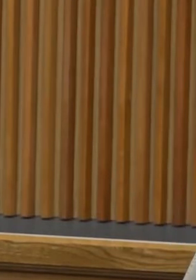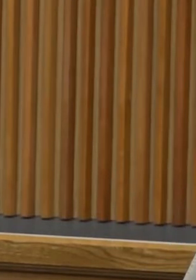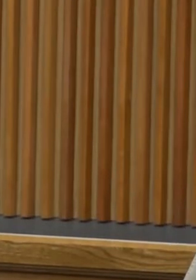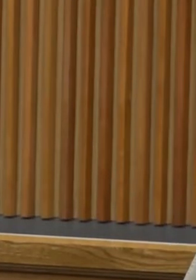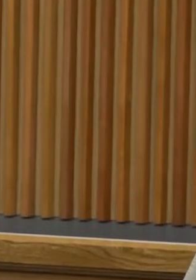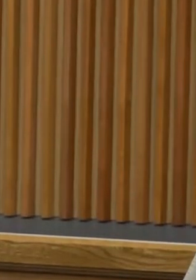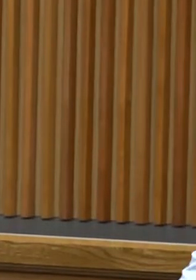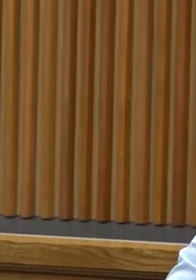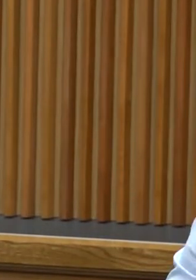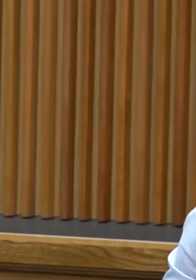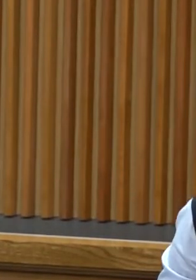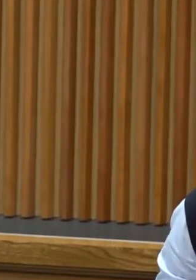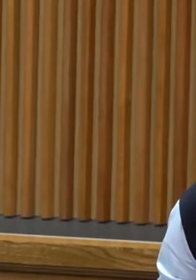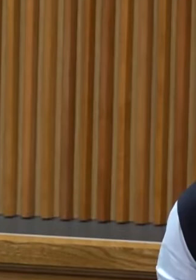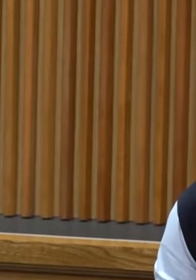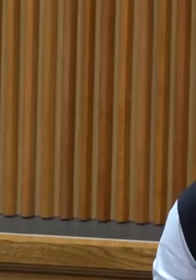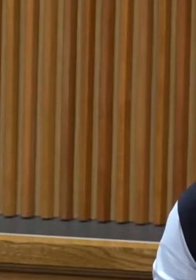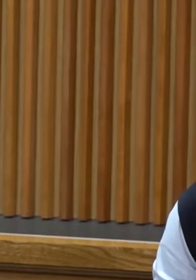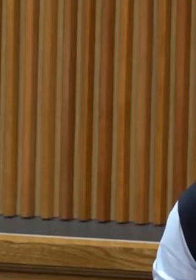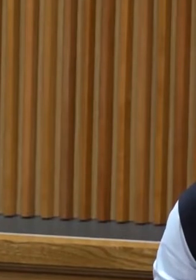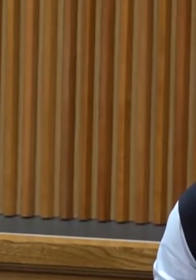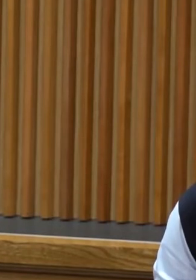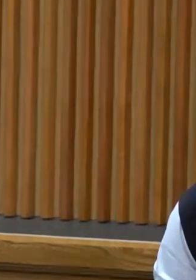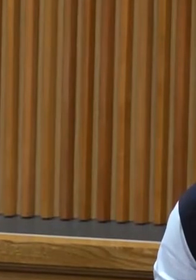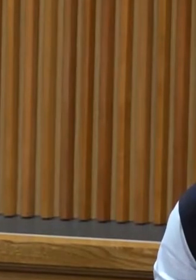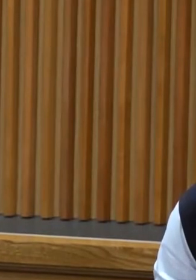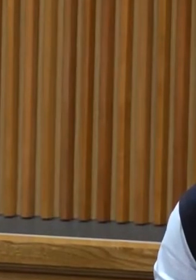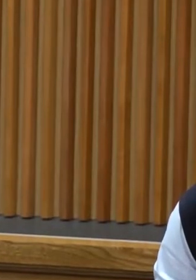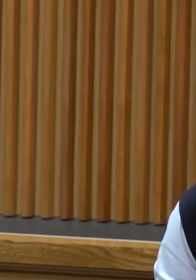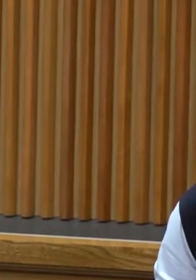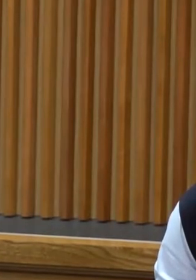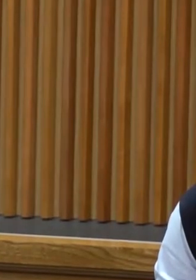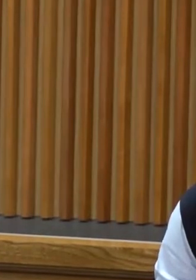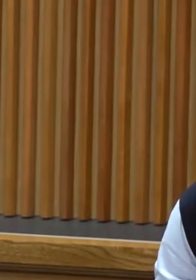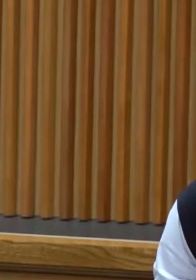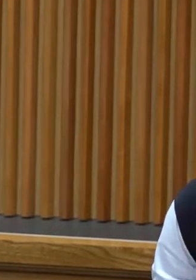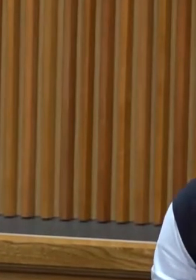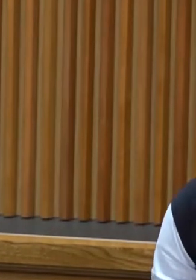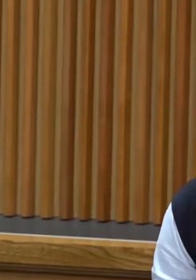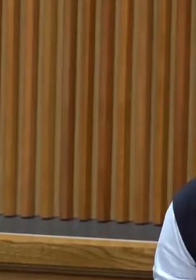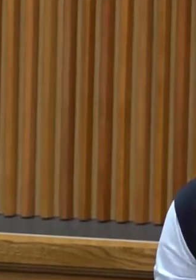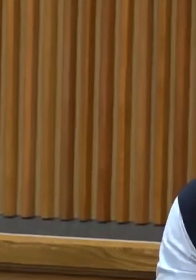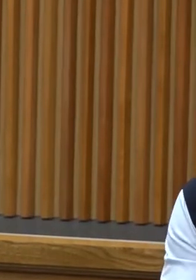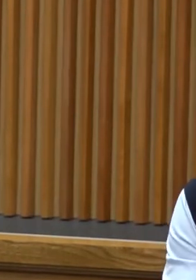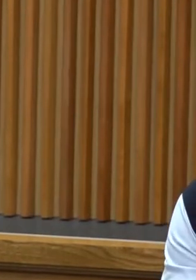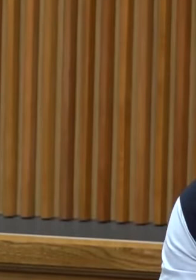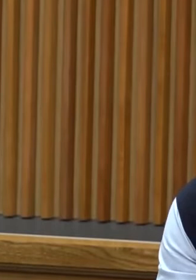izziv, kot smo ga kadarkoli srečali v zgodovini samostojne Slovenije.